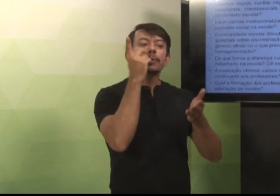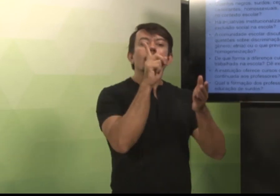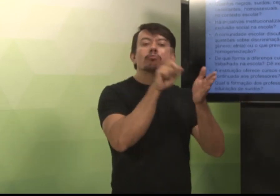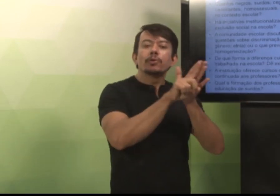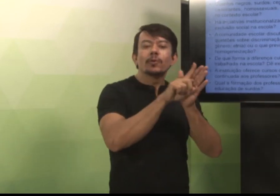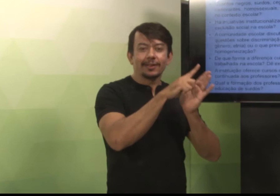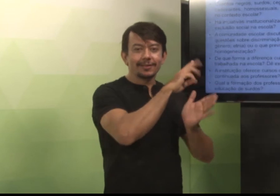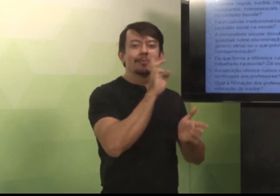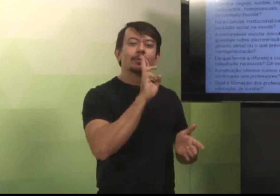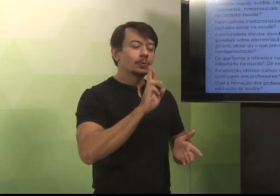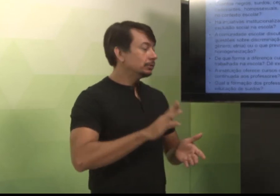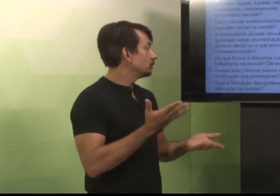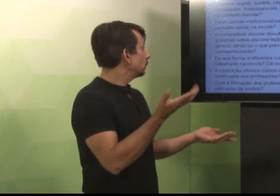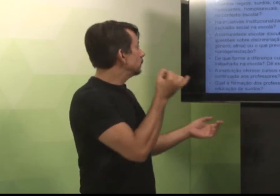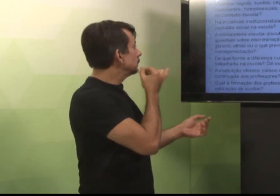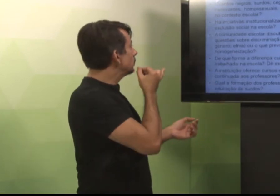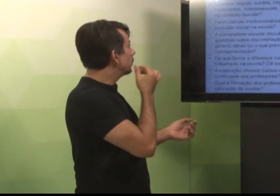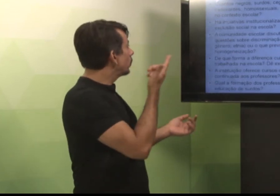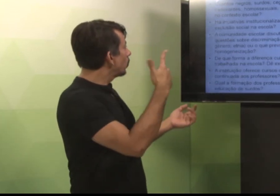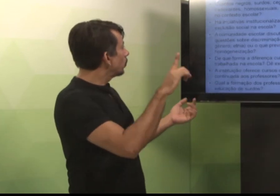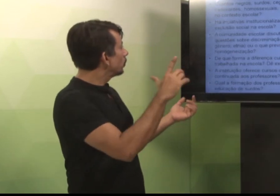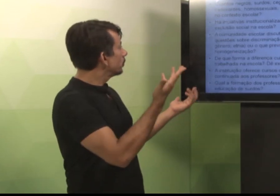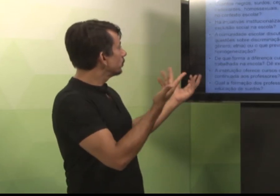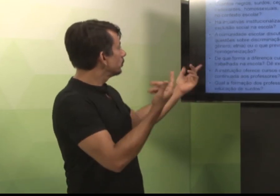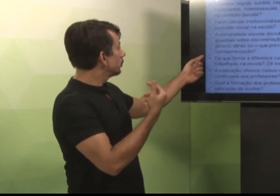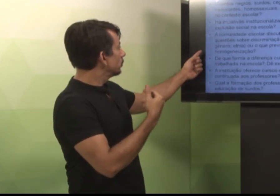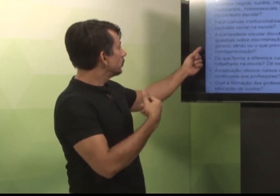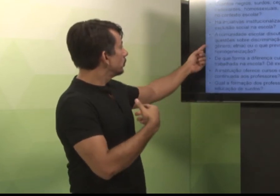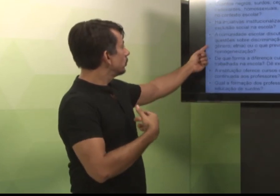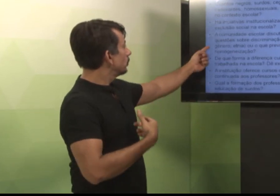Então, você vai perguntar isso, você tem que saber essa quantidade.